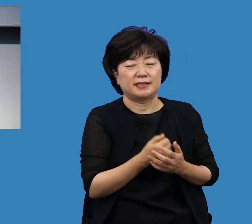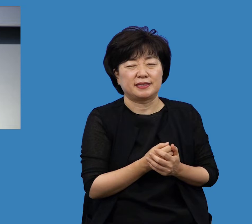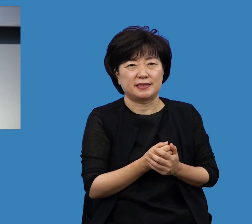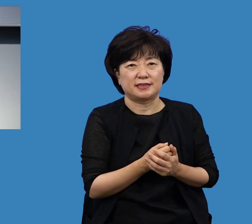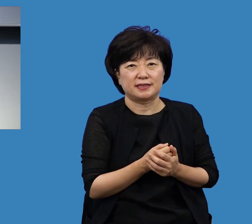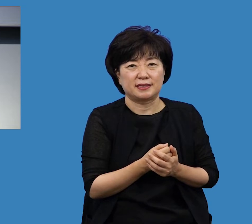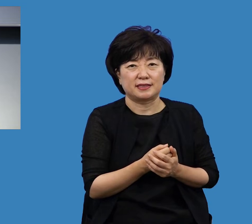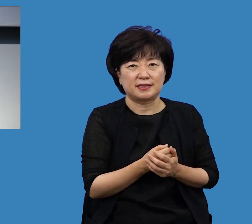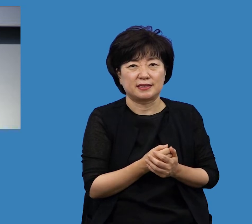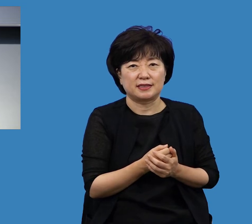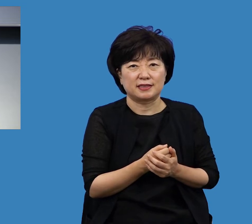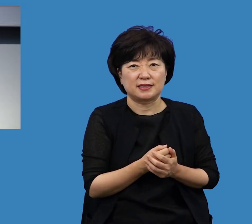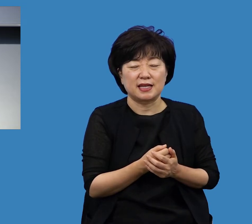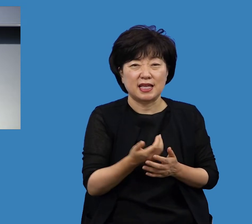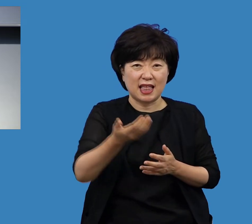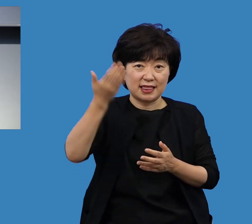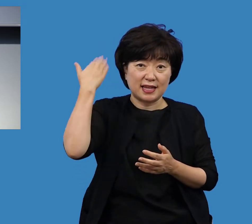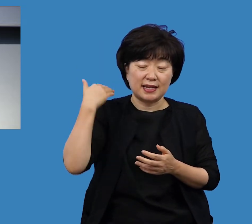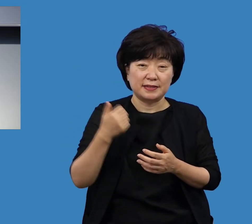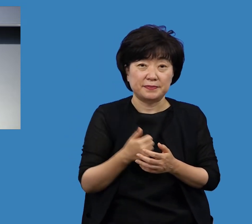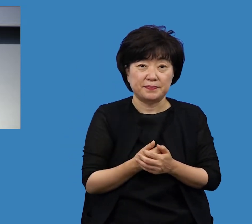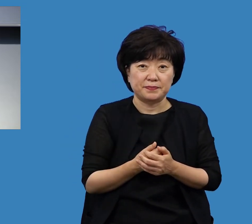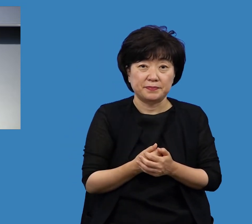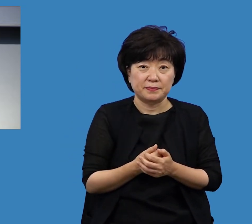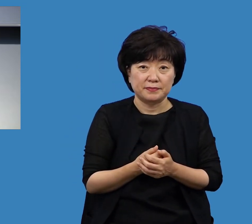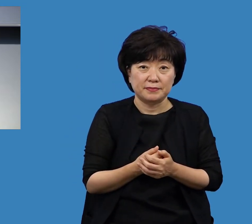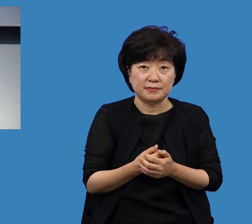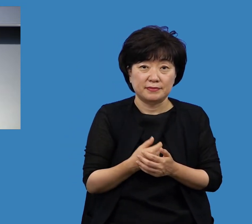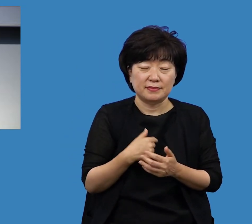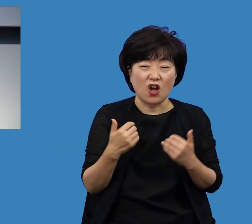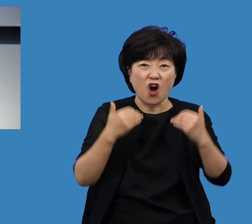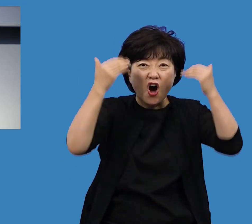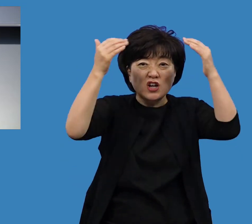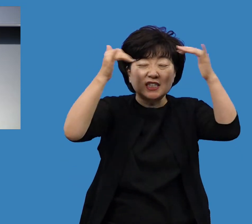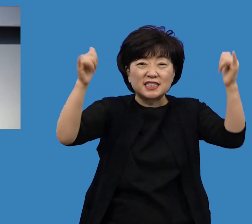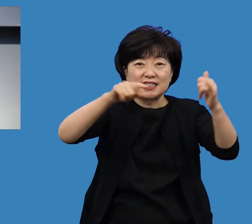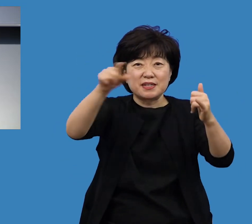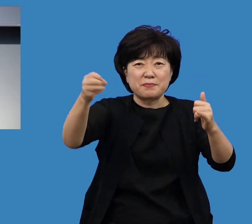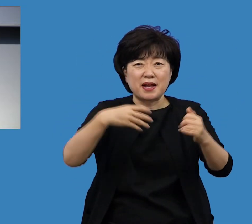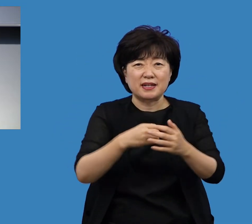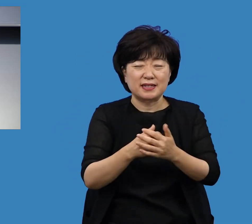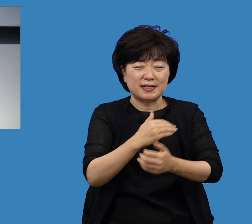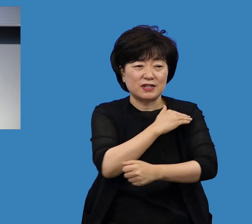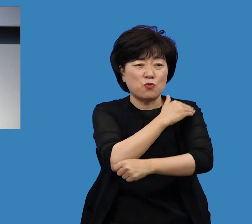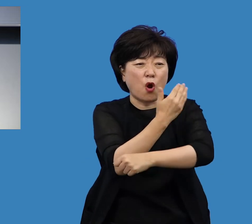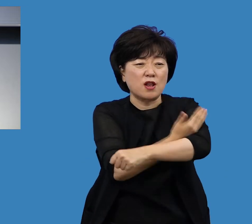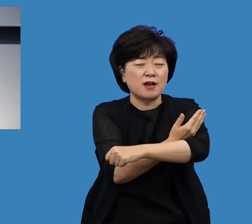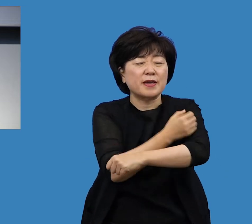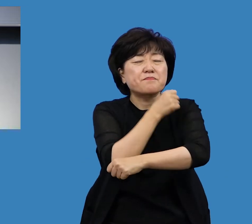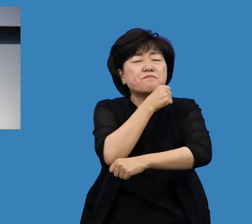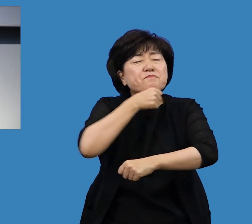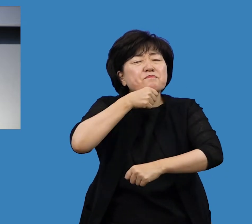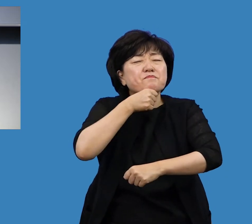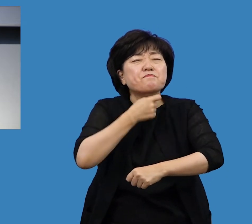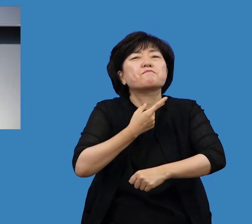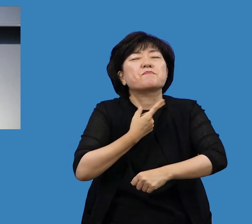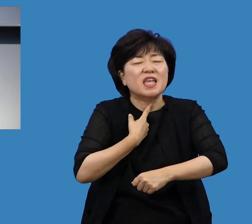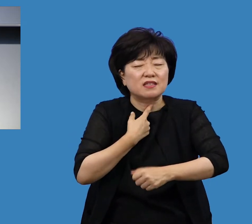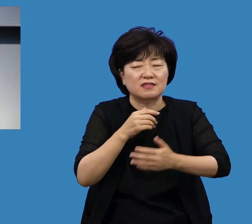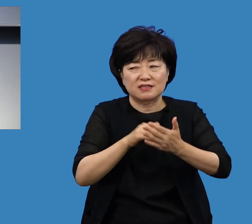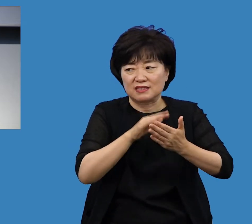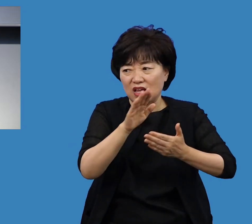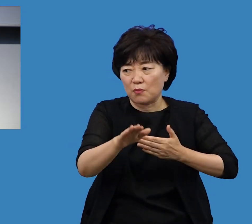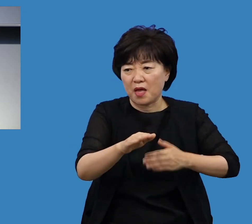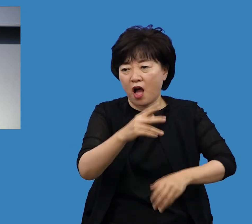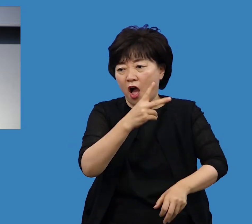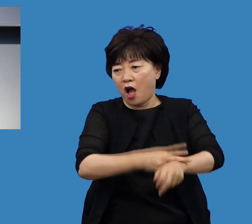여러분 옛날에 이제 어른들이 뭐라 그랬냐면요. 권력에 한번 맛을 들이면 절대로 헤어나올 수 없다고들 그러셨거든요.